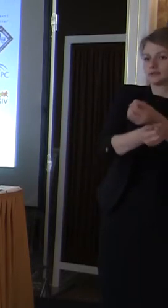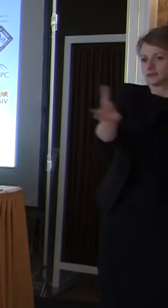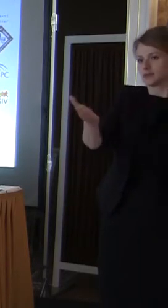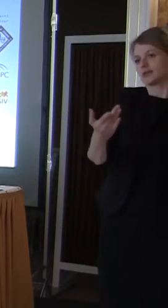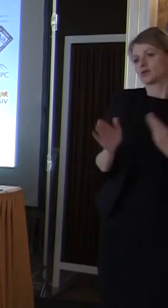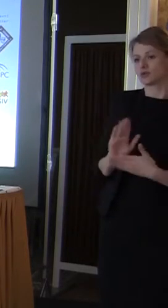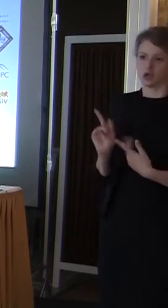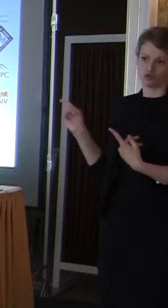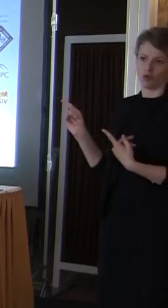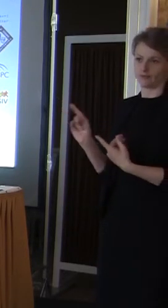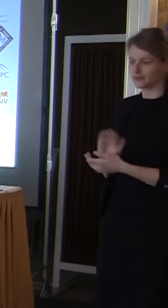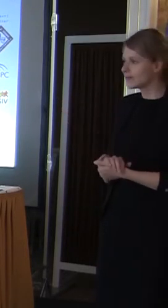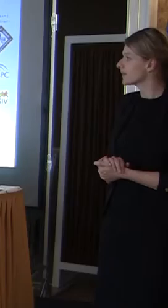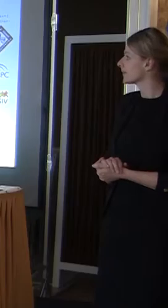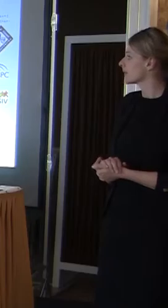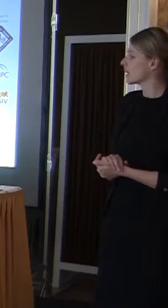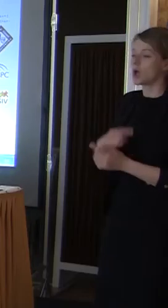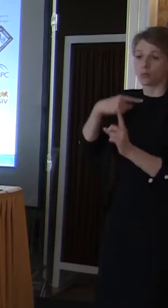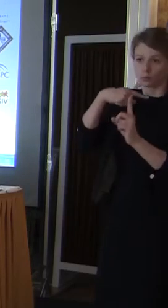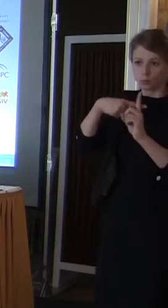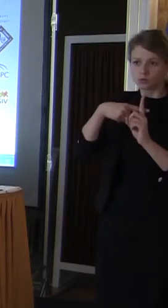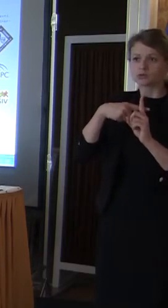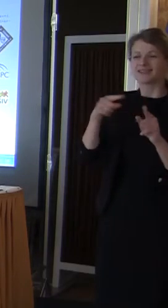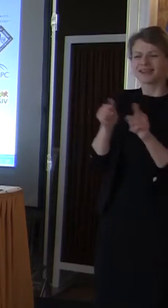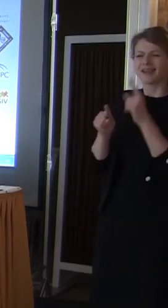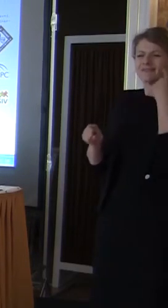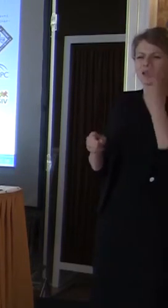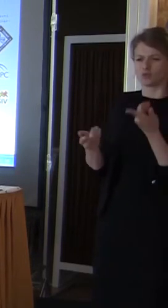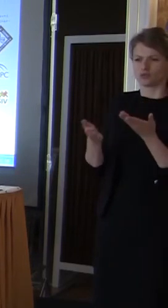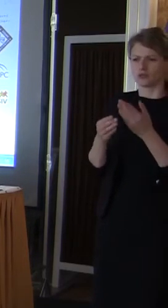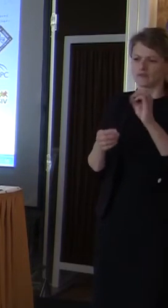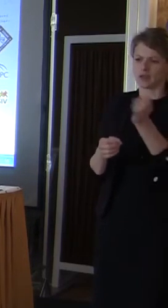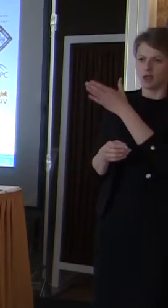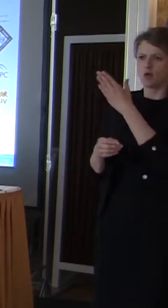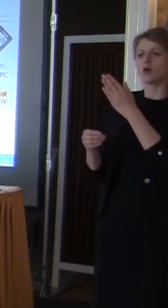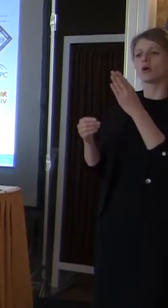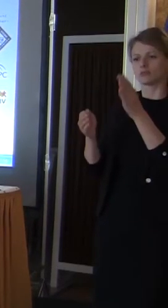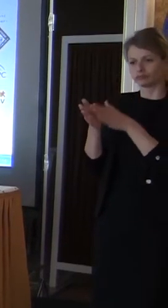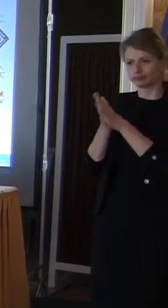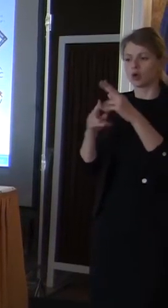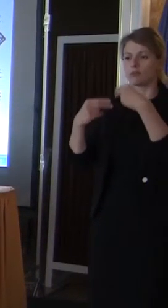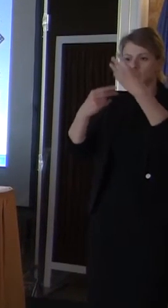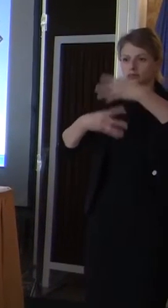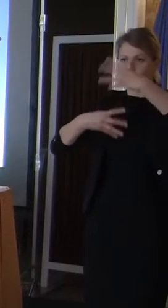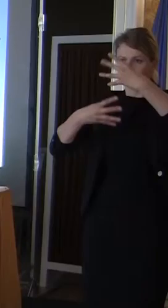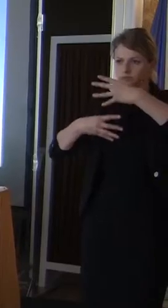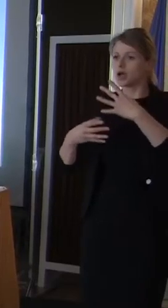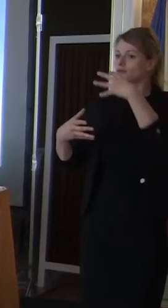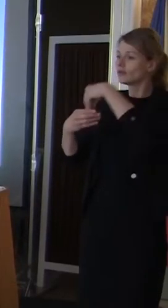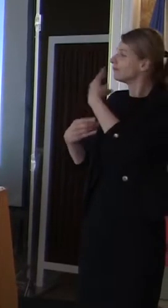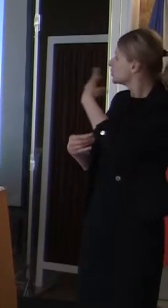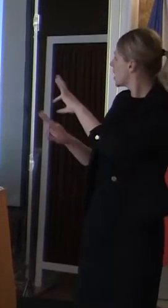i nějakou hrubý seznam těch výstupů, které jsme se zavázali v rámci